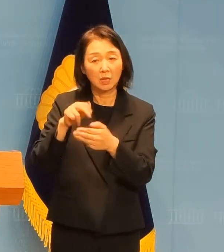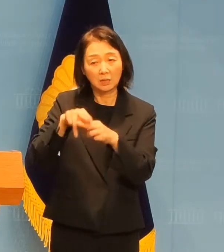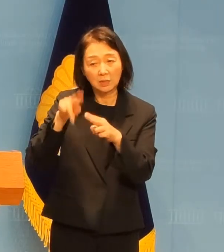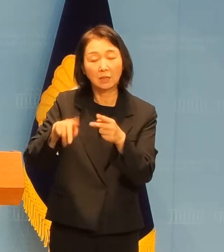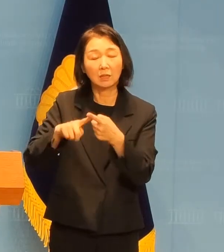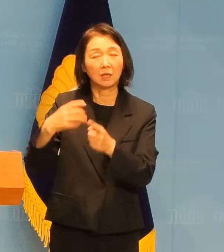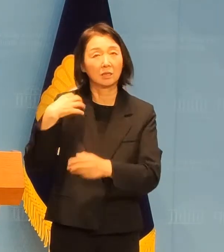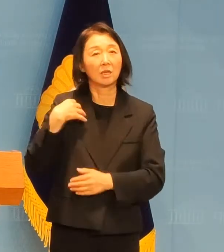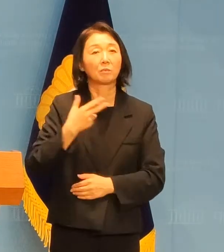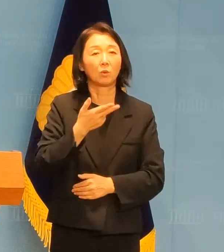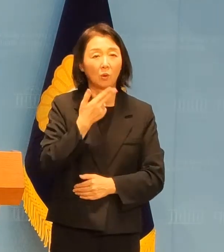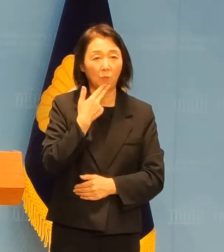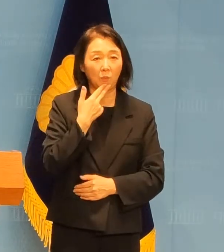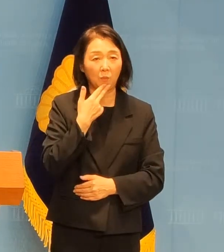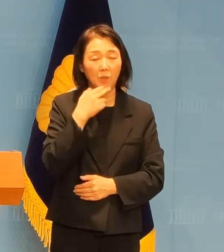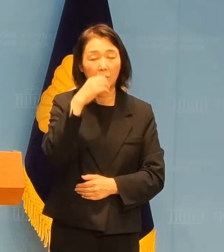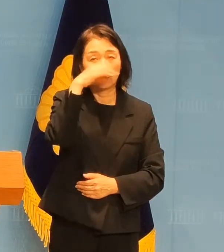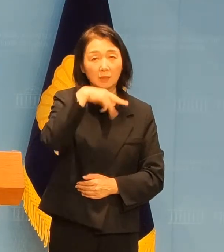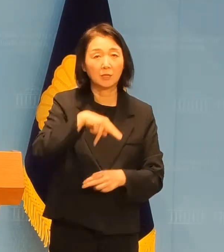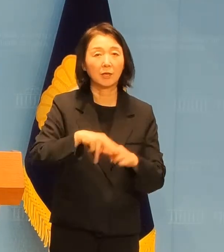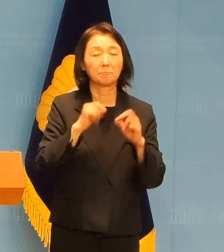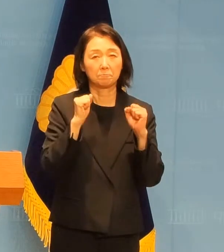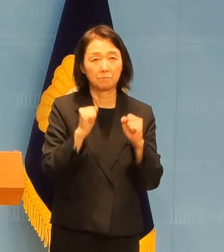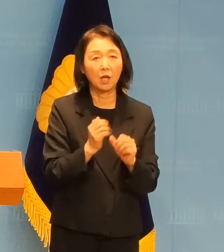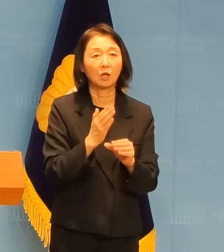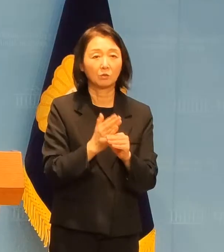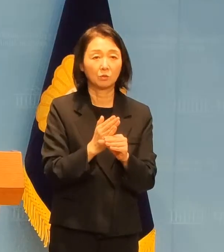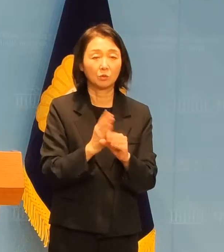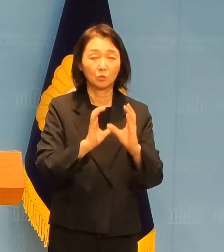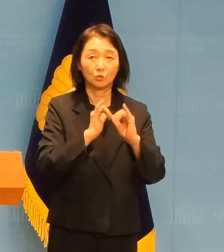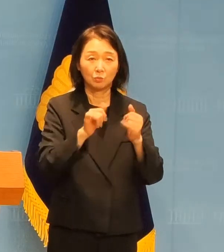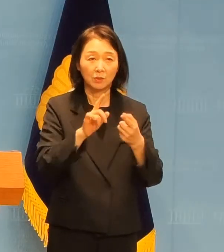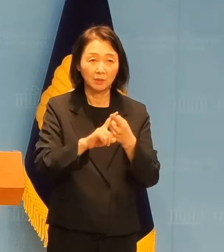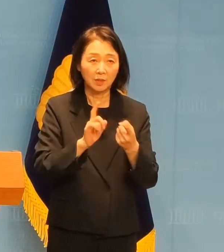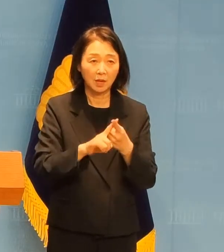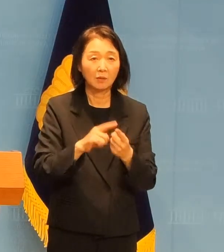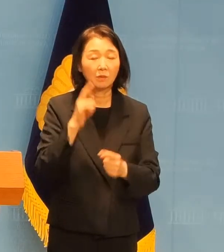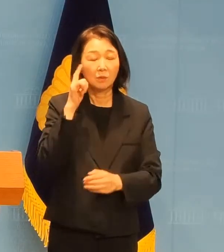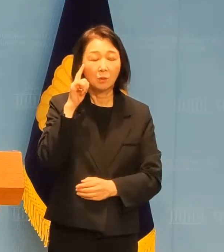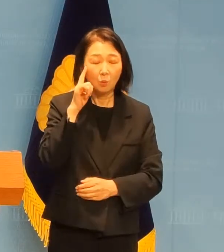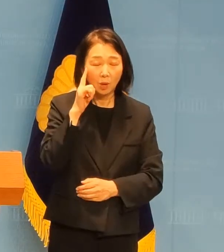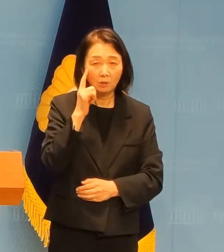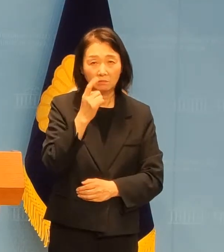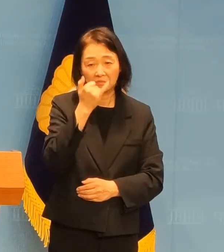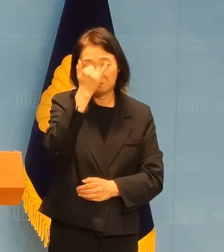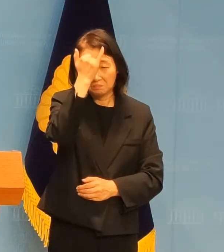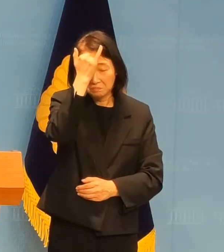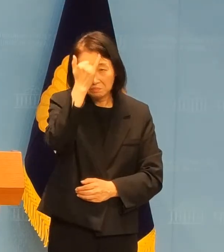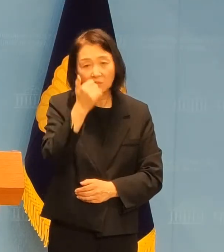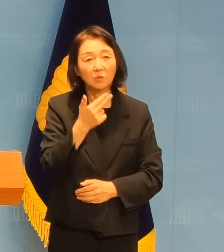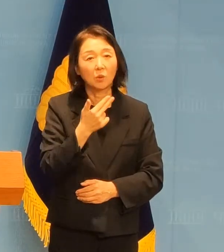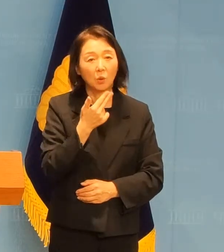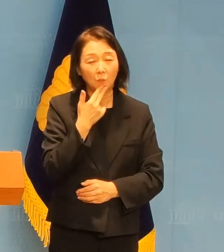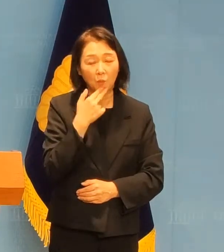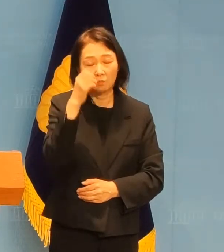어떠한 책임도 지지 않은 채 자리를 지키며 국민에 대한 최소한의 도리조차 저버렸습니다.